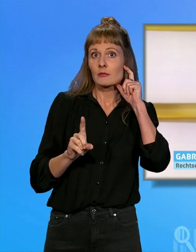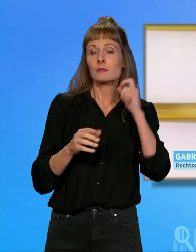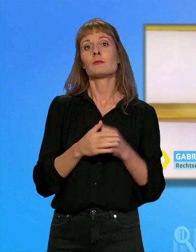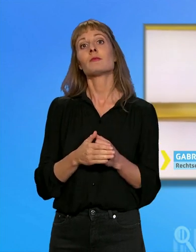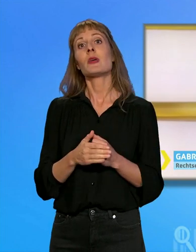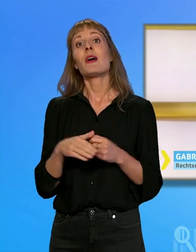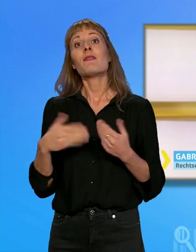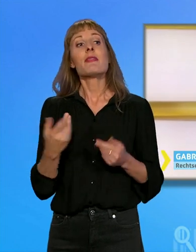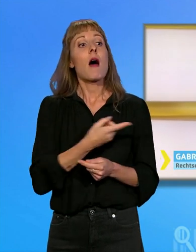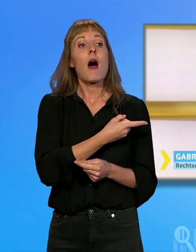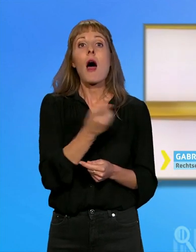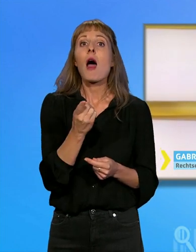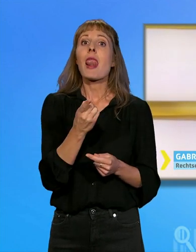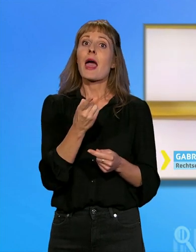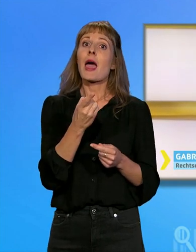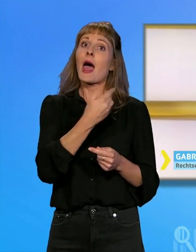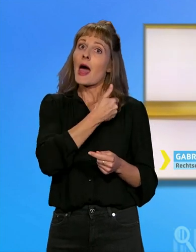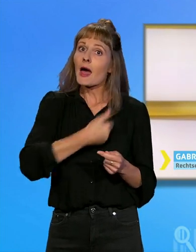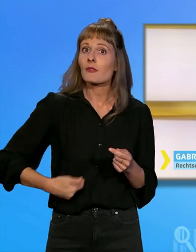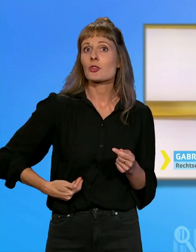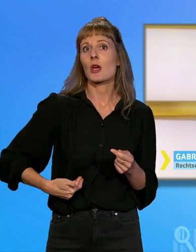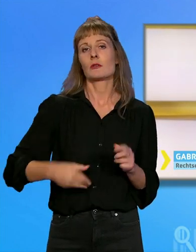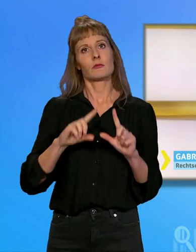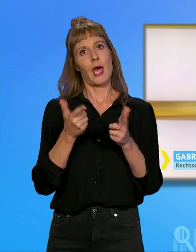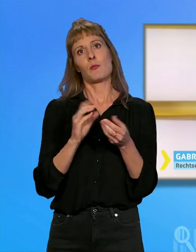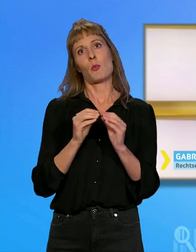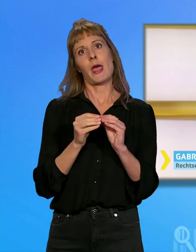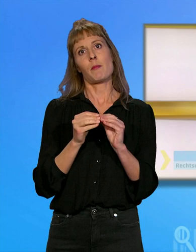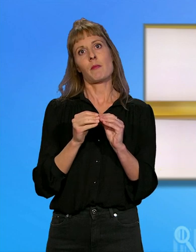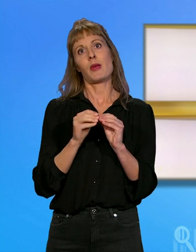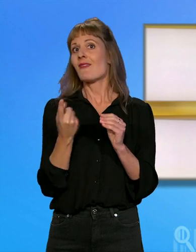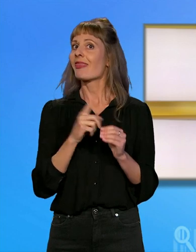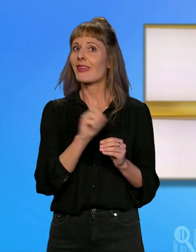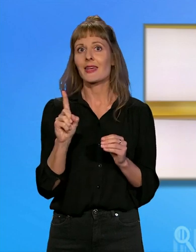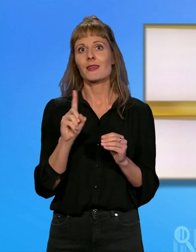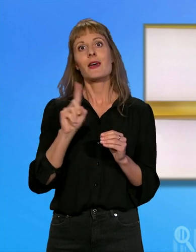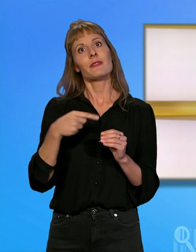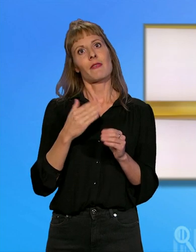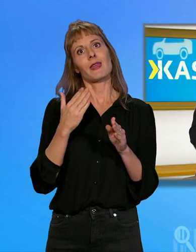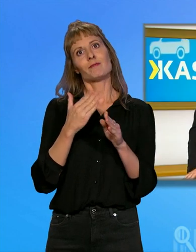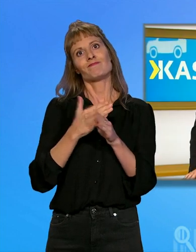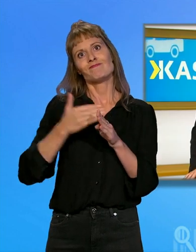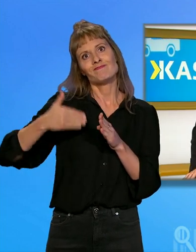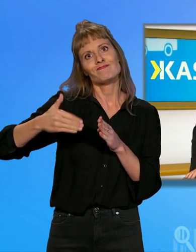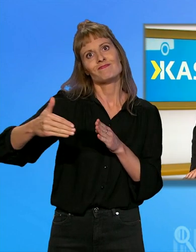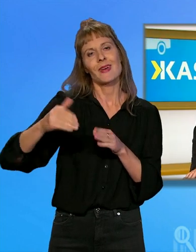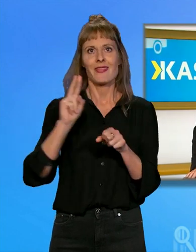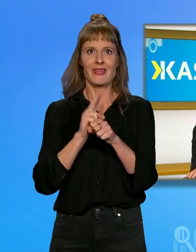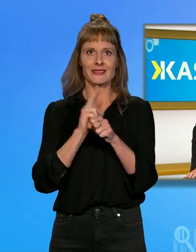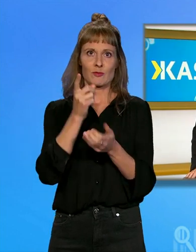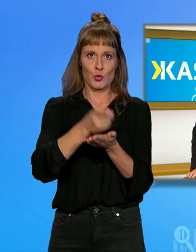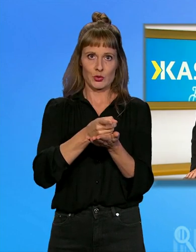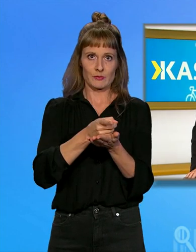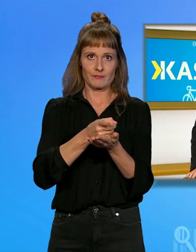nicht alle einverstanden sind, dann wird er müssen regelmäßig testen. Vielleicht noch eine letzte Frage zu dem Thema, das auch von einer Zuschauerin